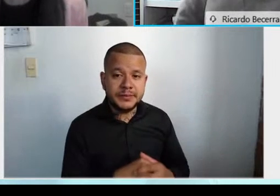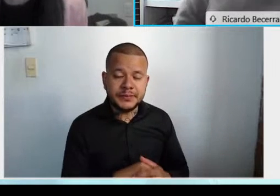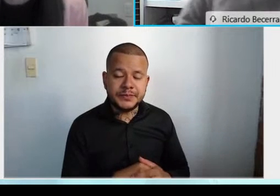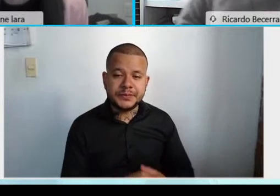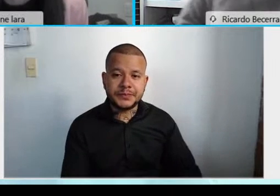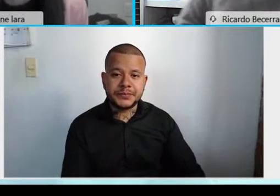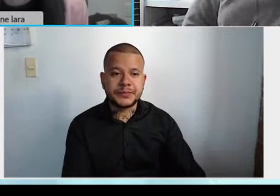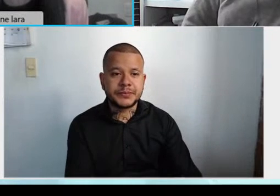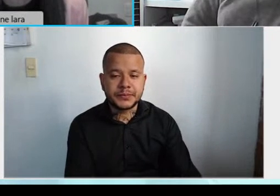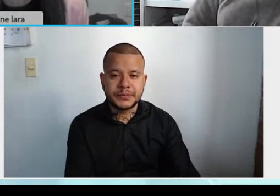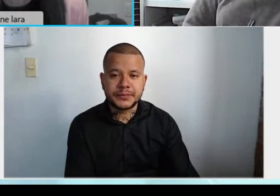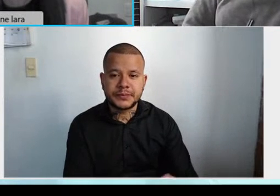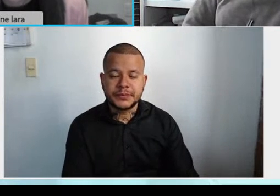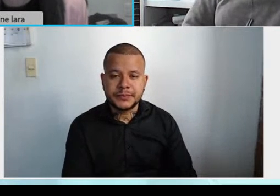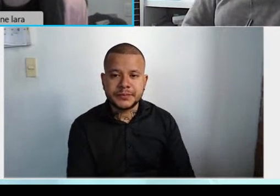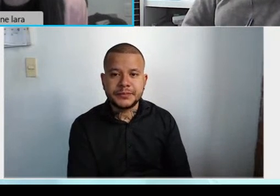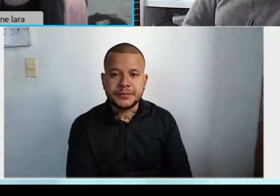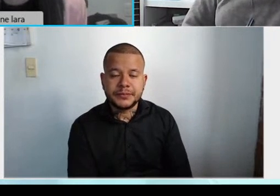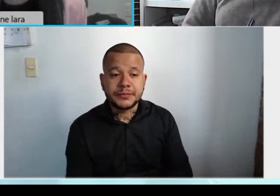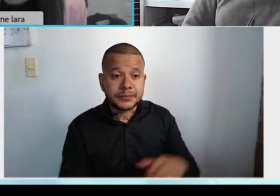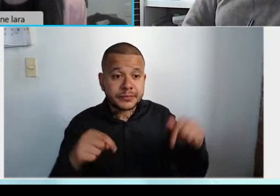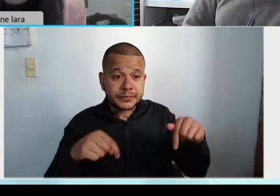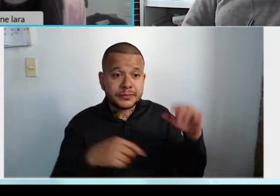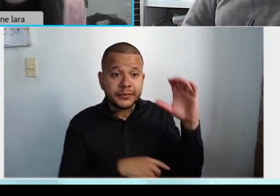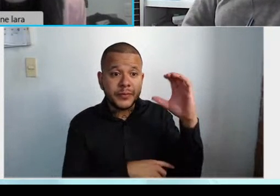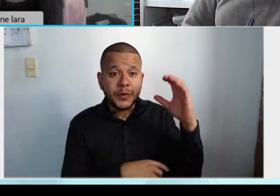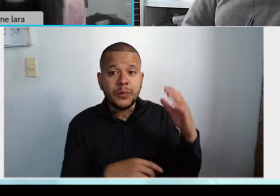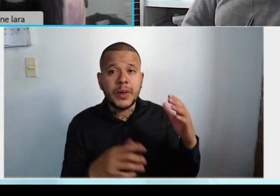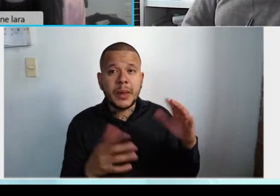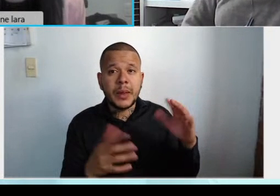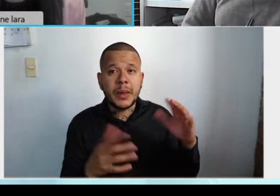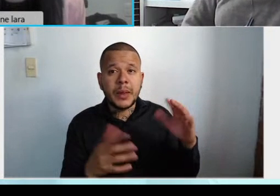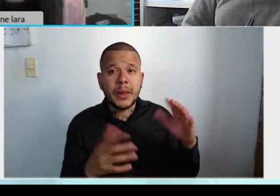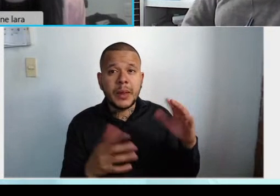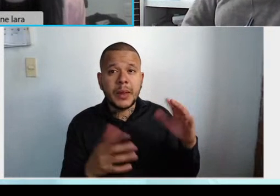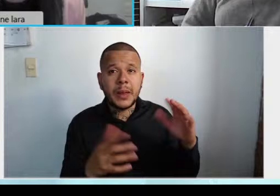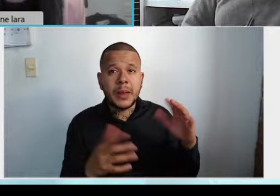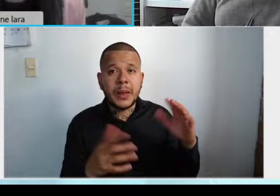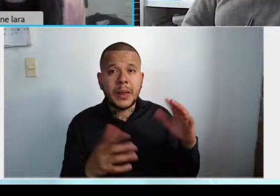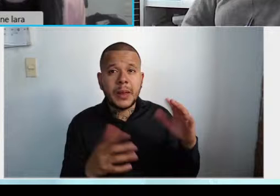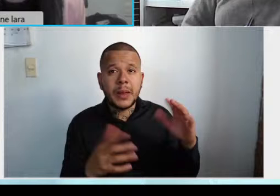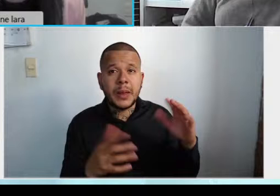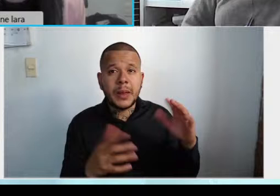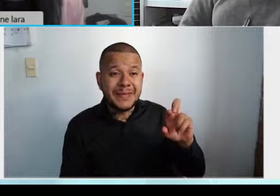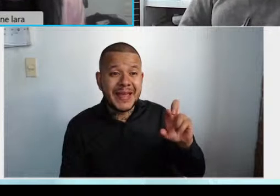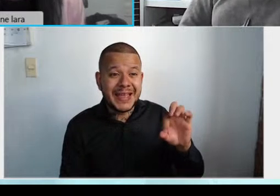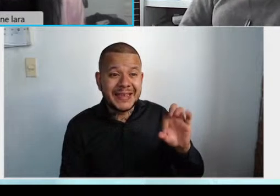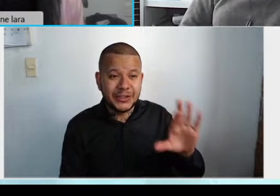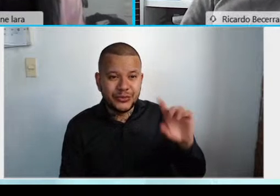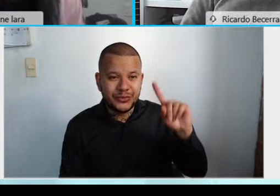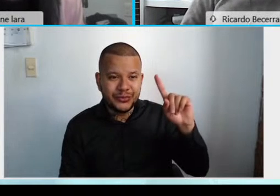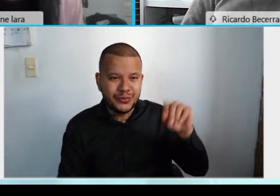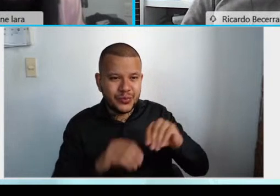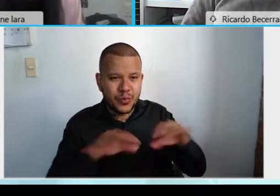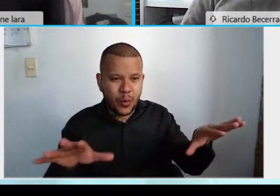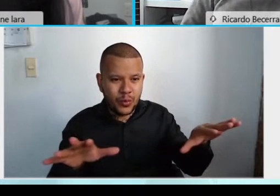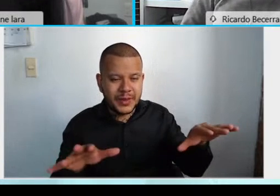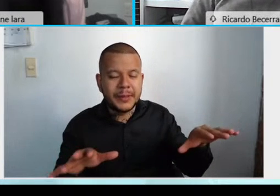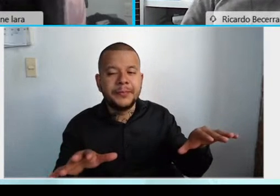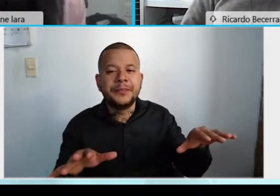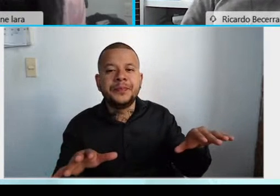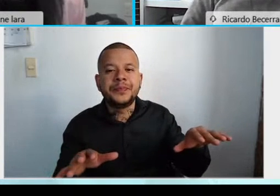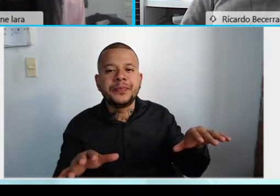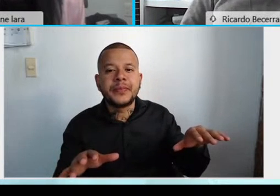contamos nosotros con que en nuestro país existen casi que alrededor de 1000 IPS públicas, ¿cierto? Y contamos este año